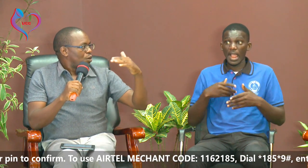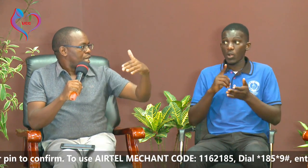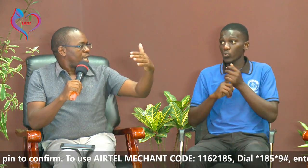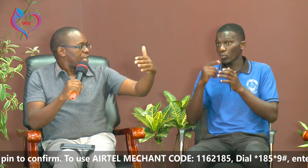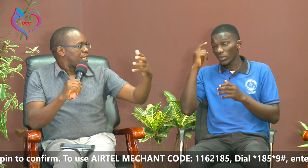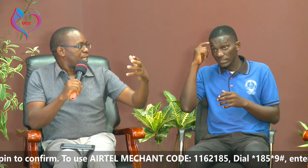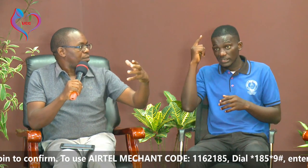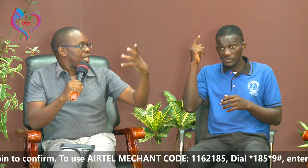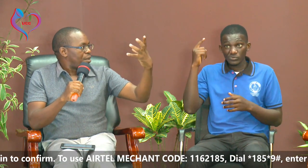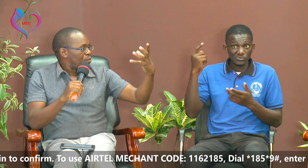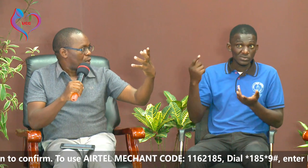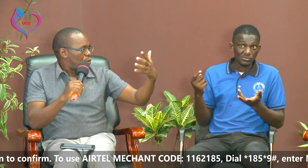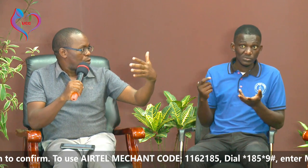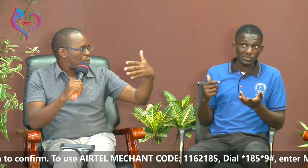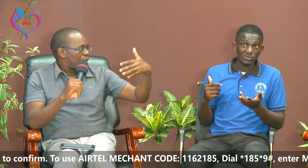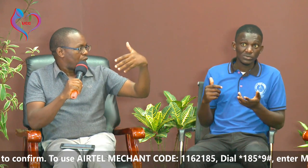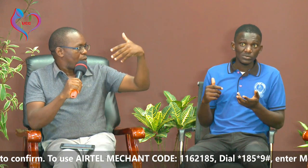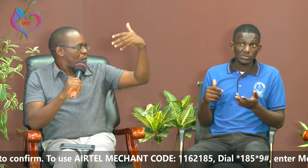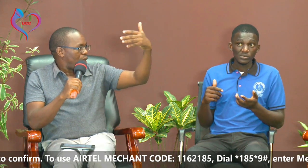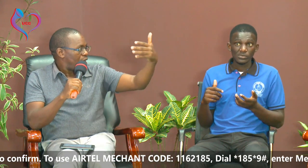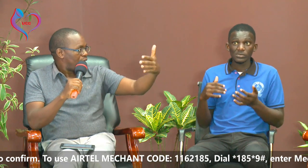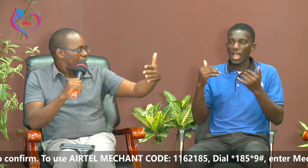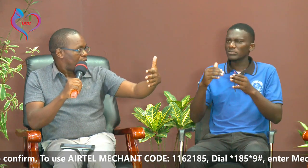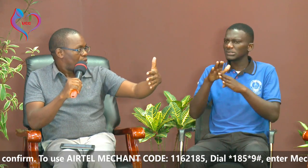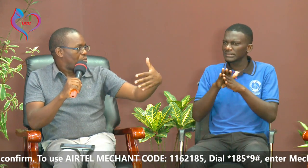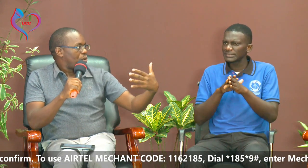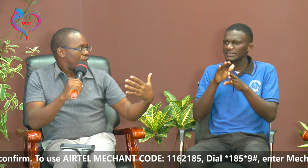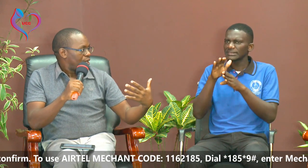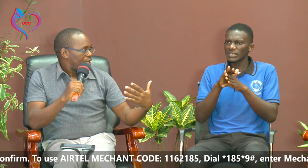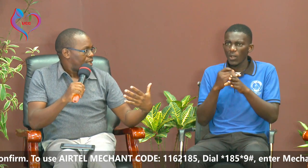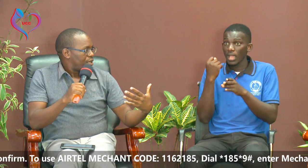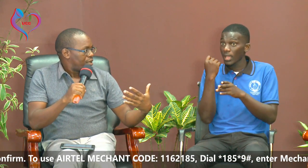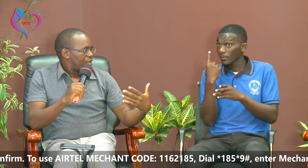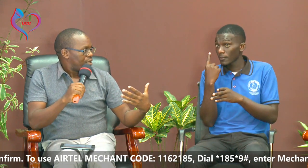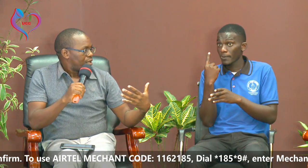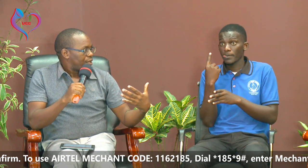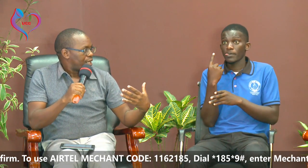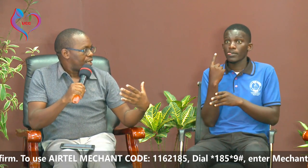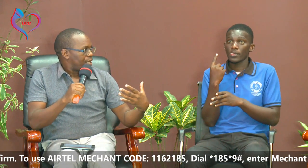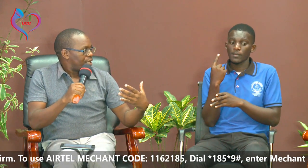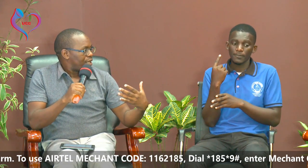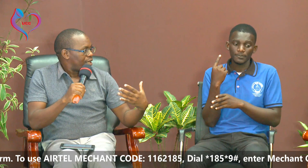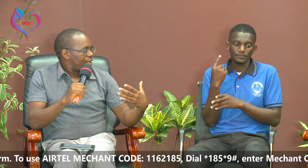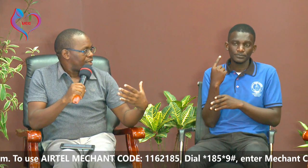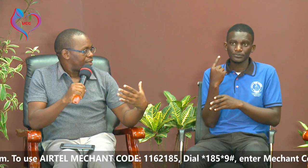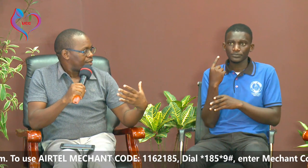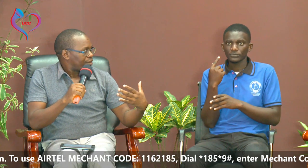Ya agenda katibit, ibigenda bimu bikukulukira mpola. Mpola. Nimsumba, jukati kuna abantu, kula